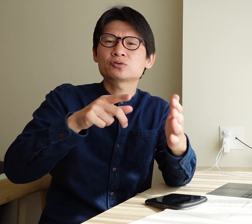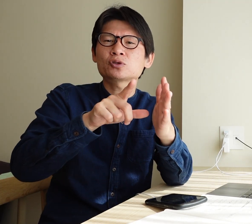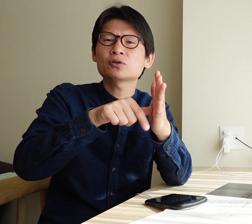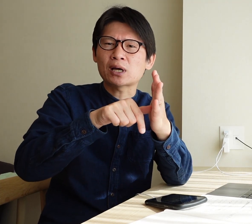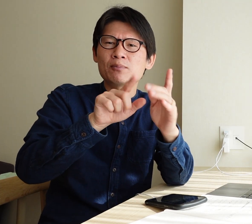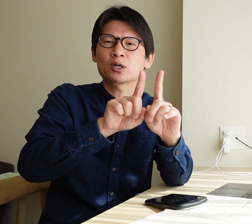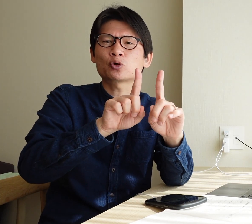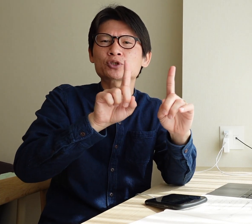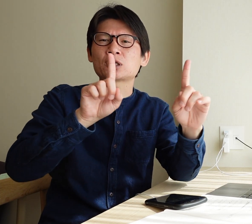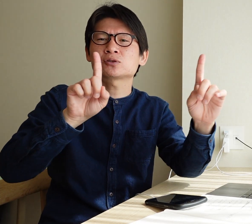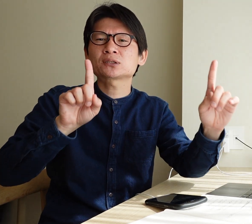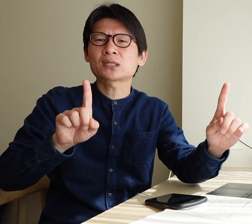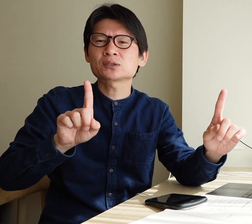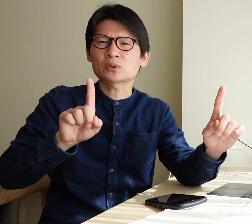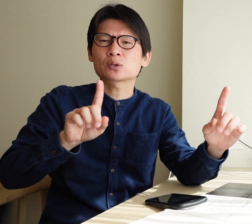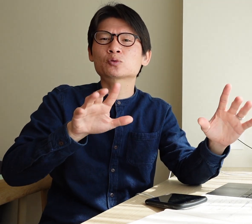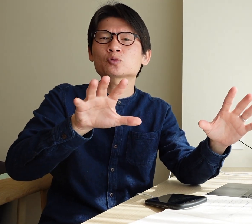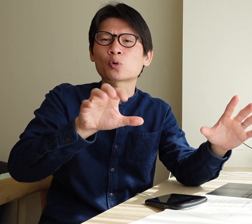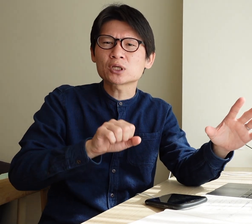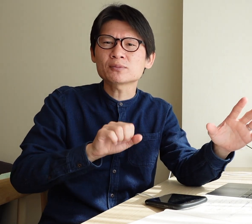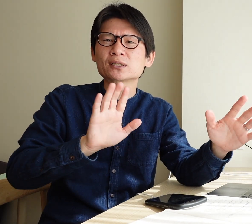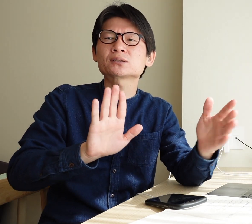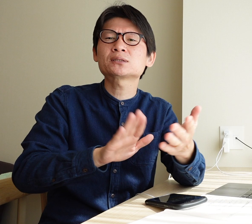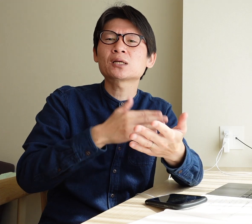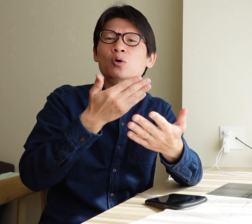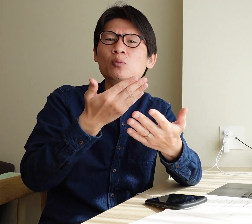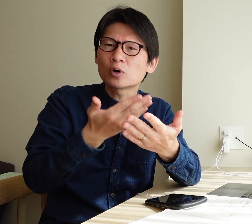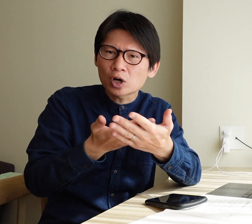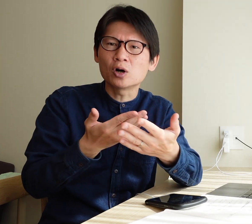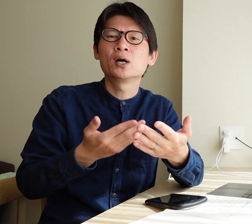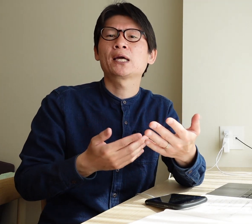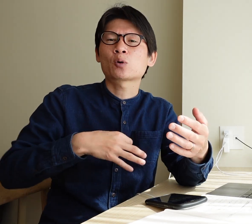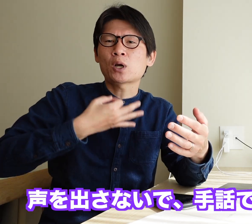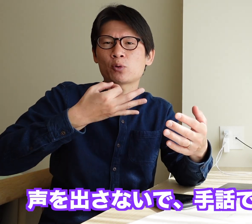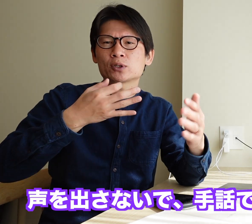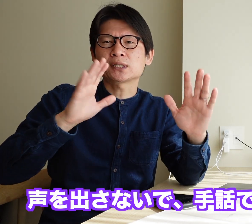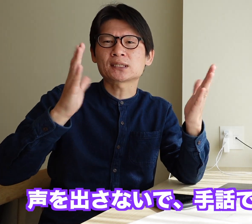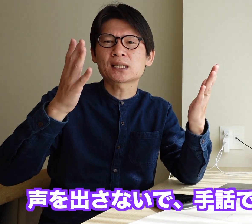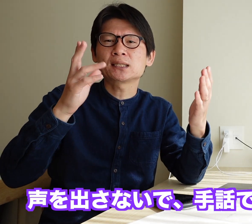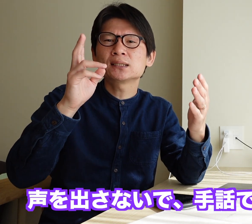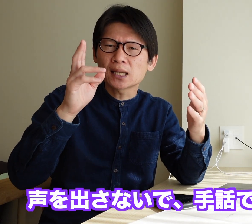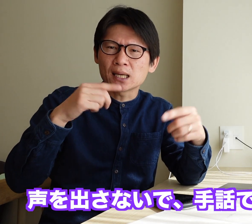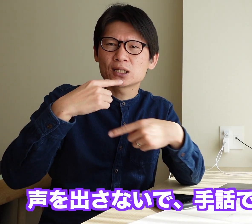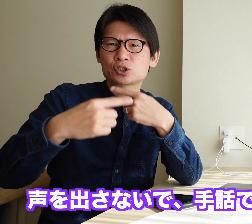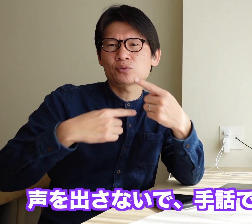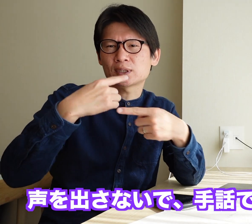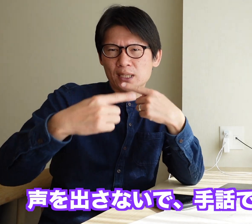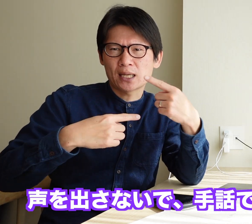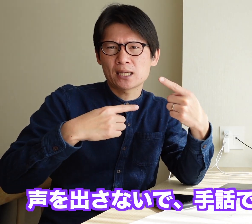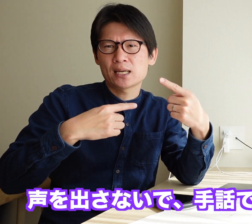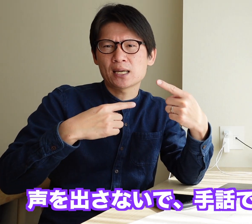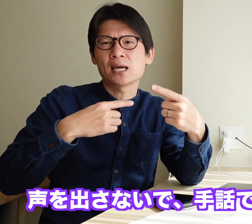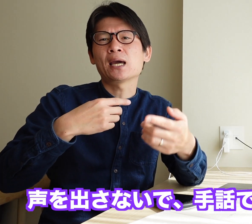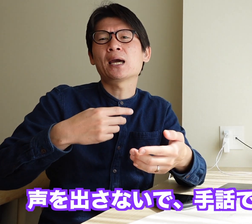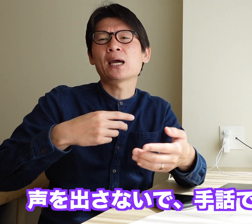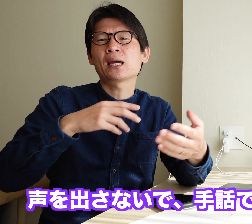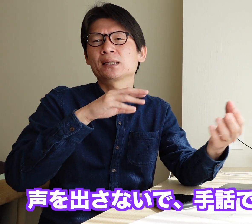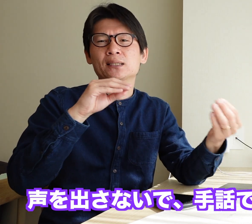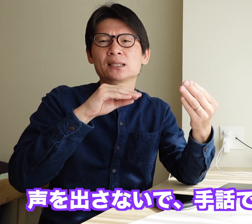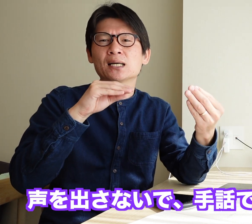ときは、まあ、ソーシャルディスタンスは取りますけども、声を出さないで手話で、やりなが